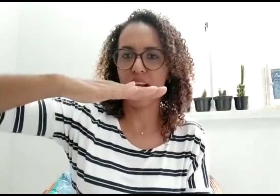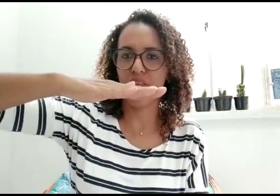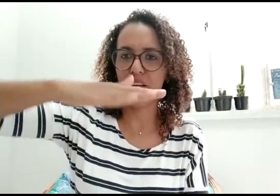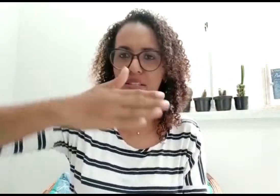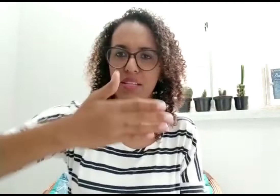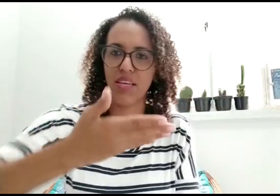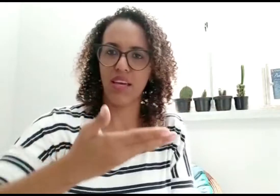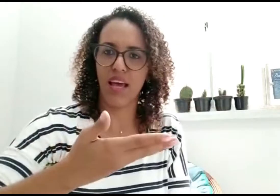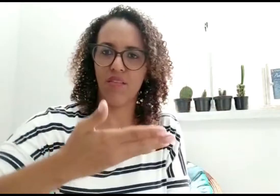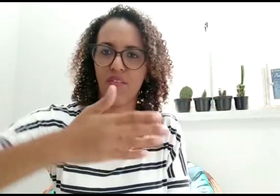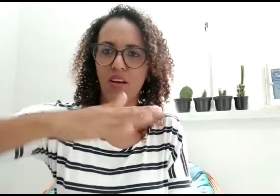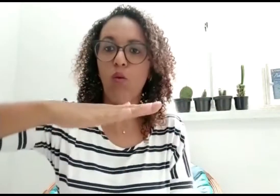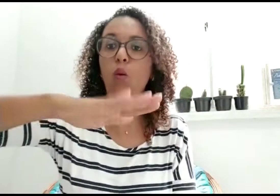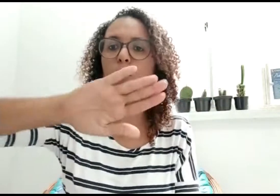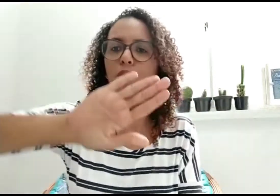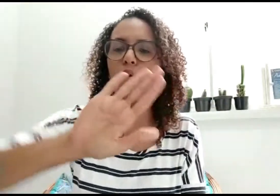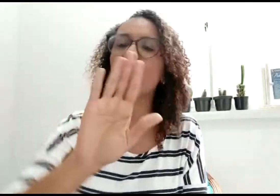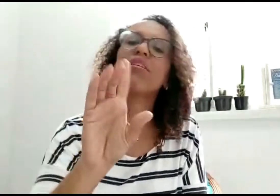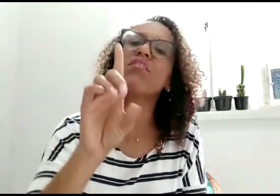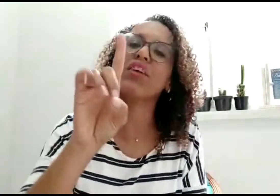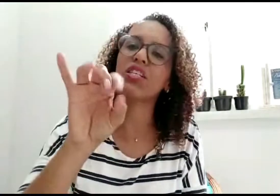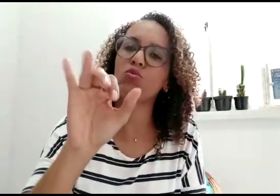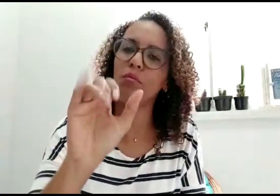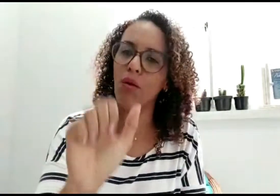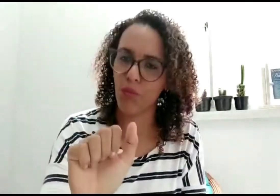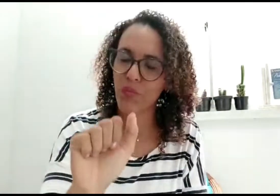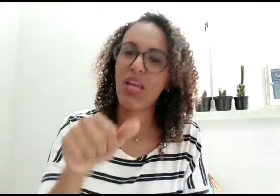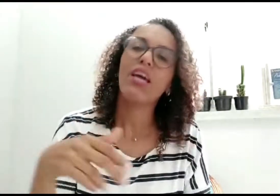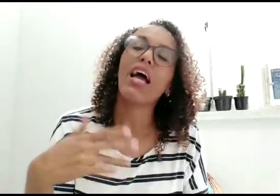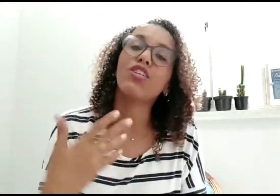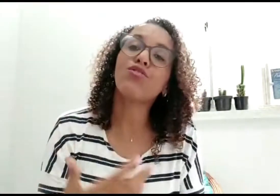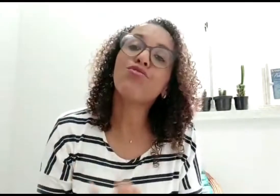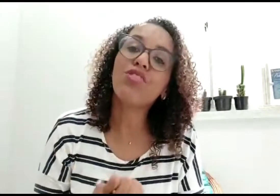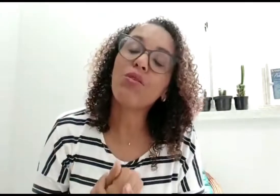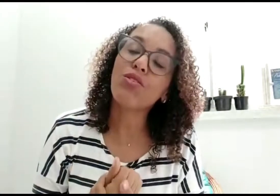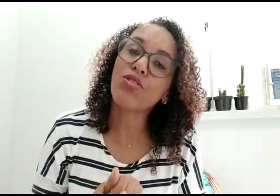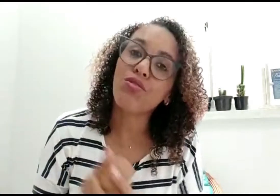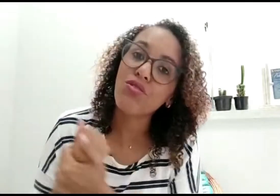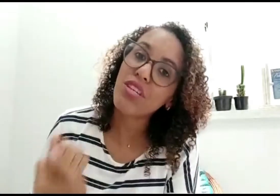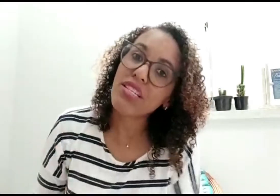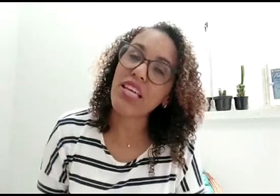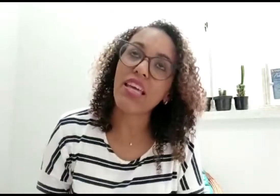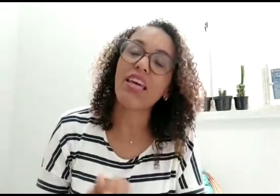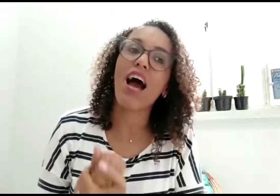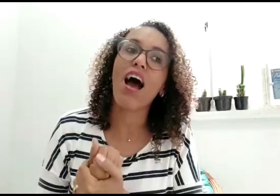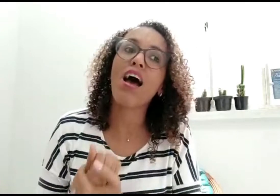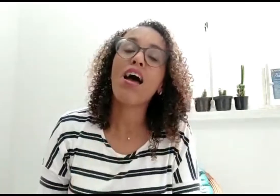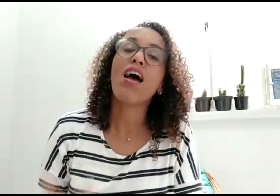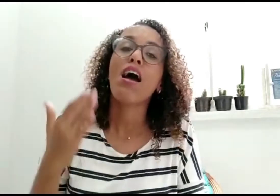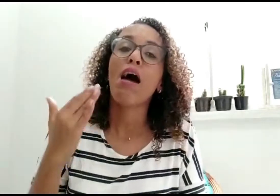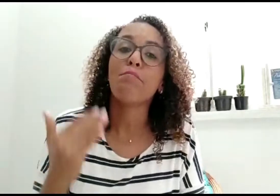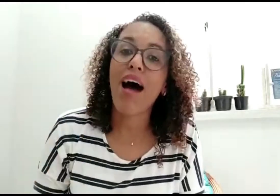ela fica assim, ela fica como? Como que fica a sua mão? Estudos linguísticos nos dizem que há mais